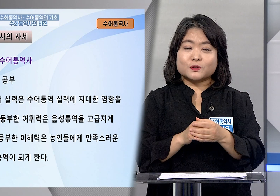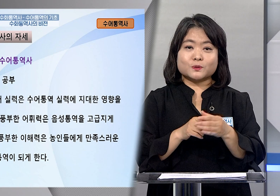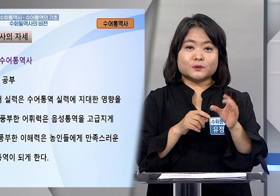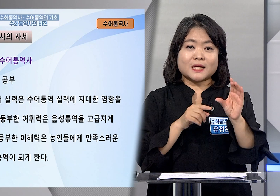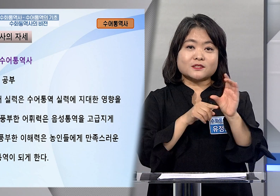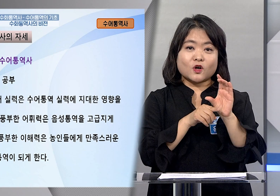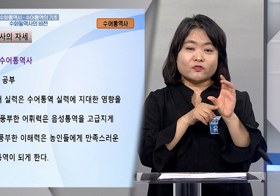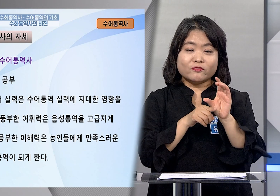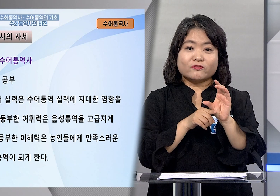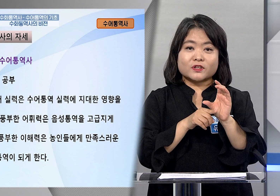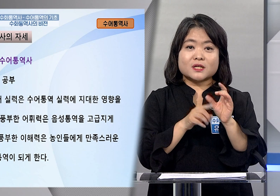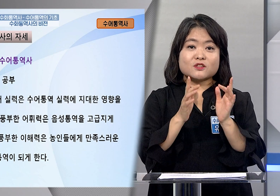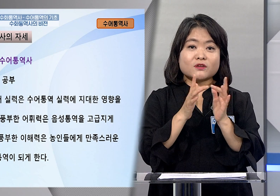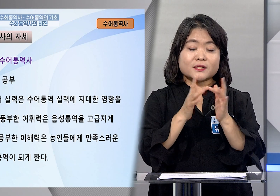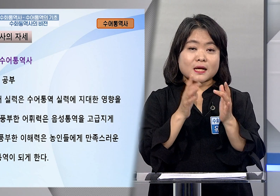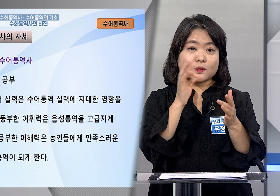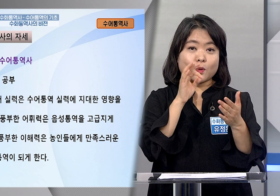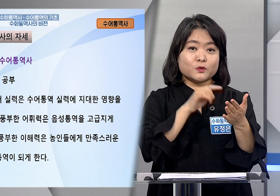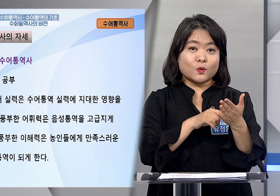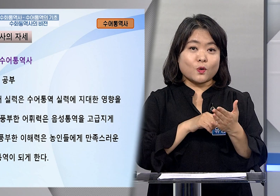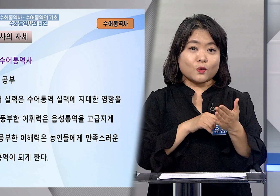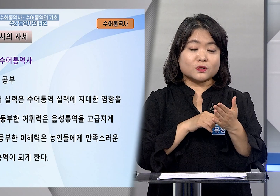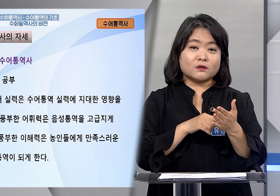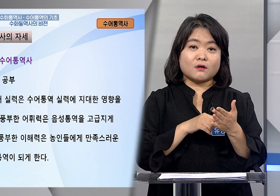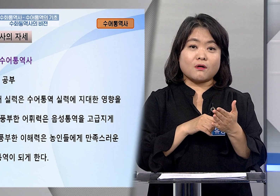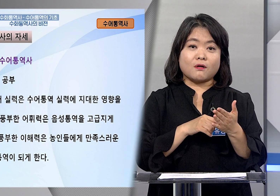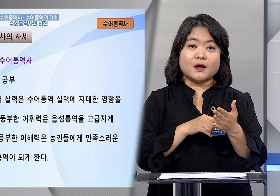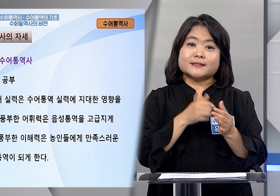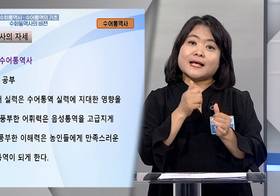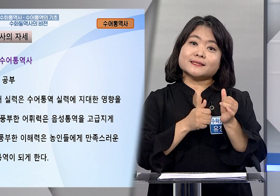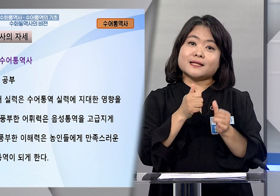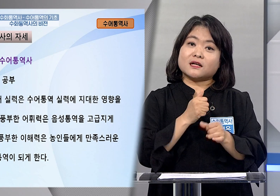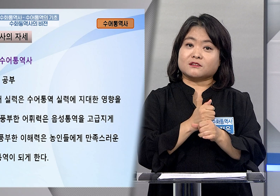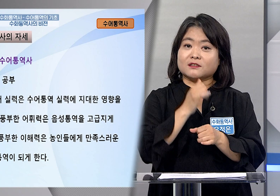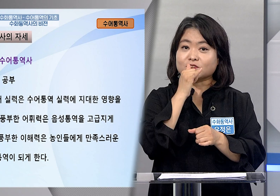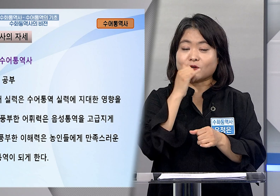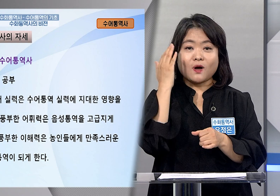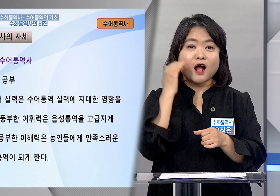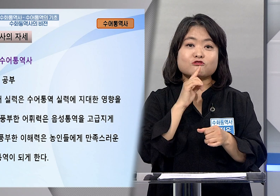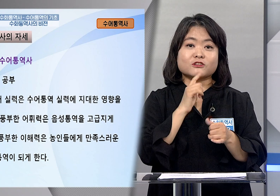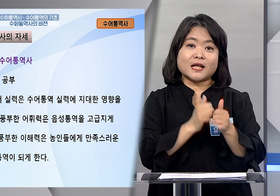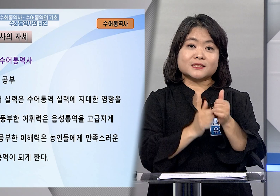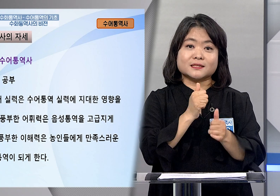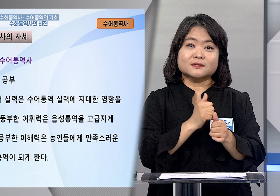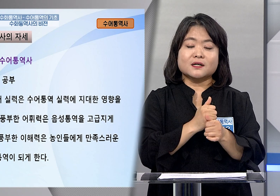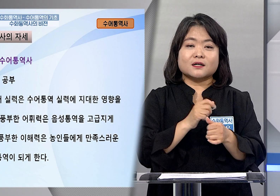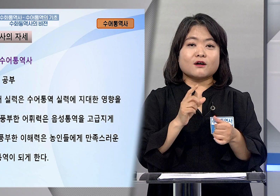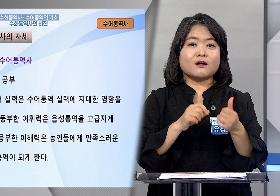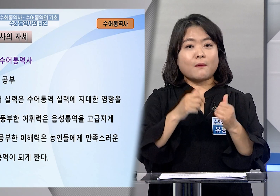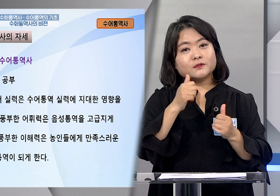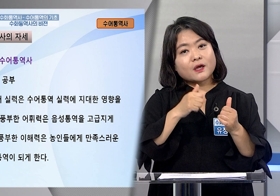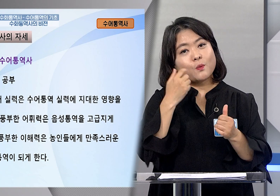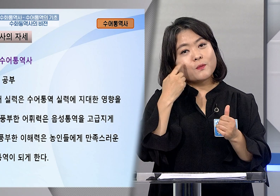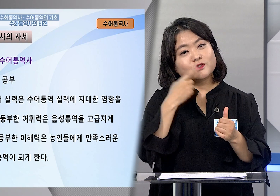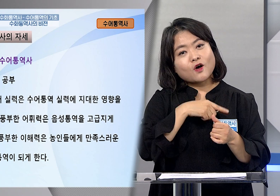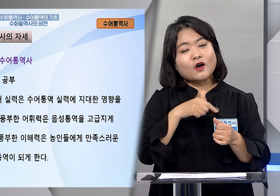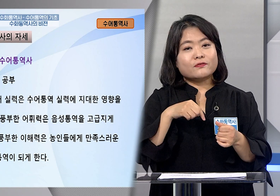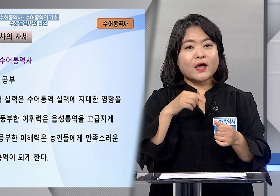그리고 사전, 그 인터넷 찾아보면요. 그런 거 테스트하는 거 있거든요. 한국어 테스트. 그런 걸 한 번씩 해보면서 나의